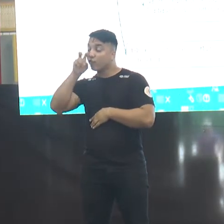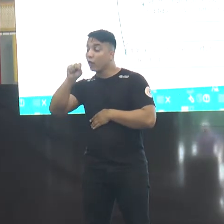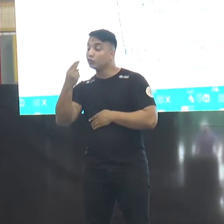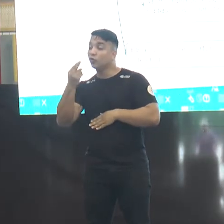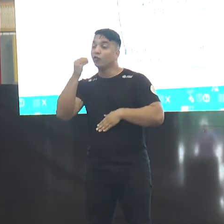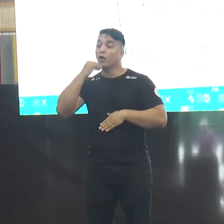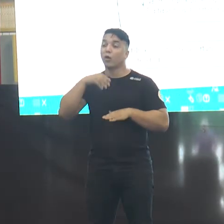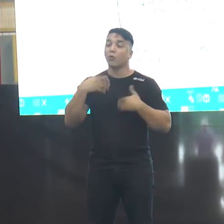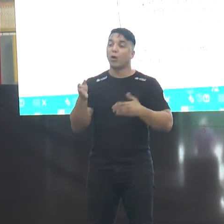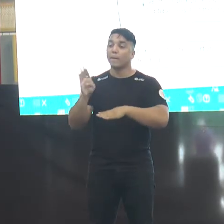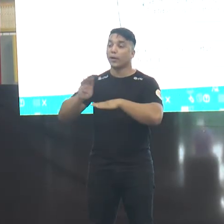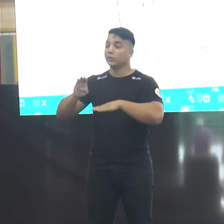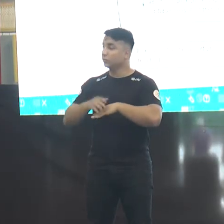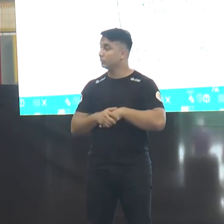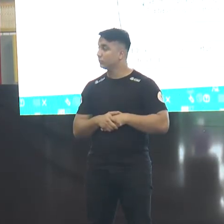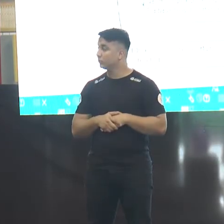fraca?